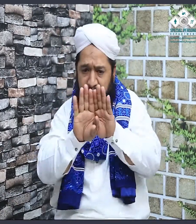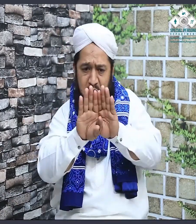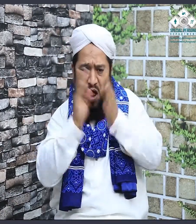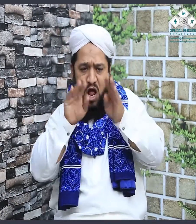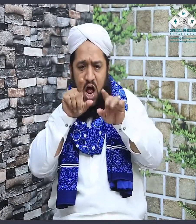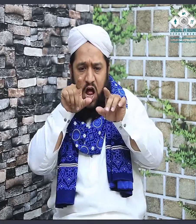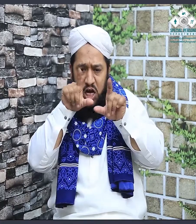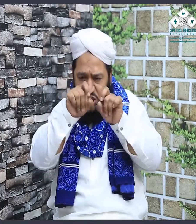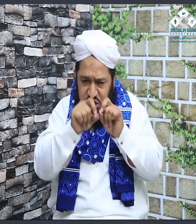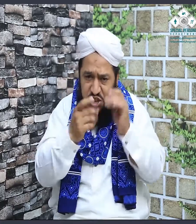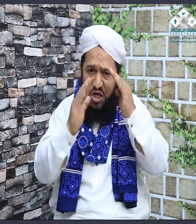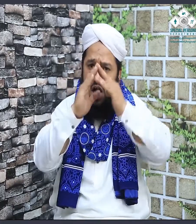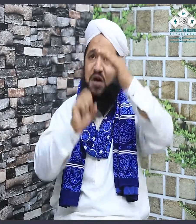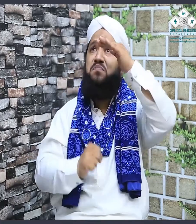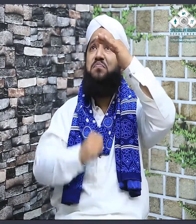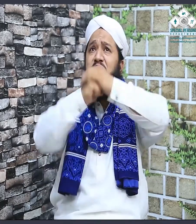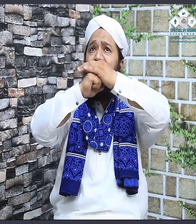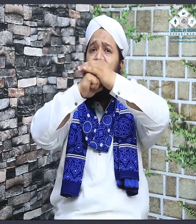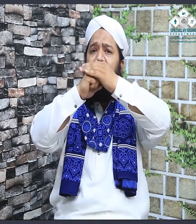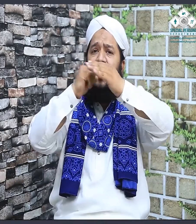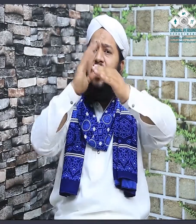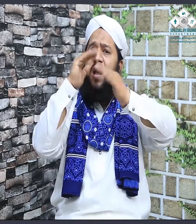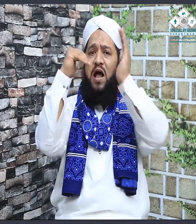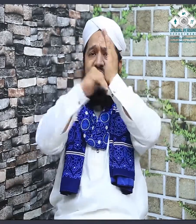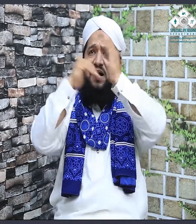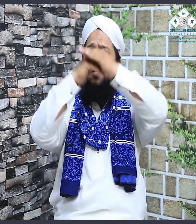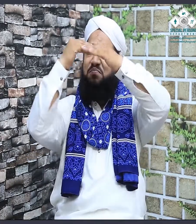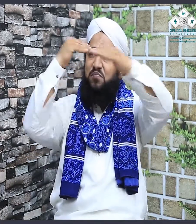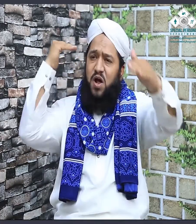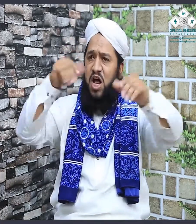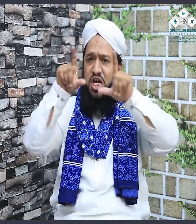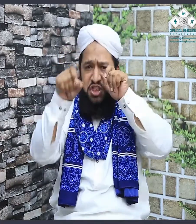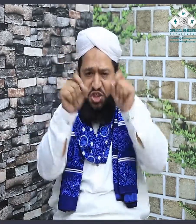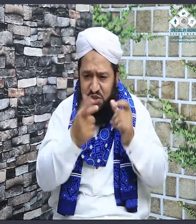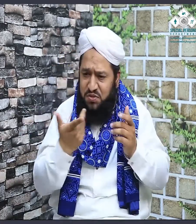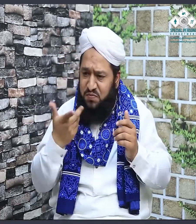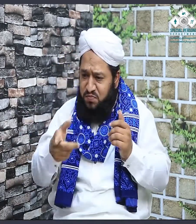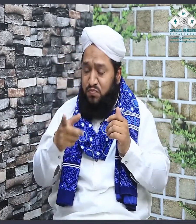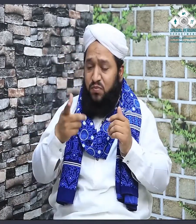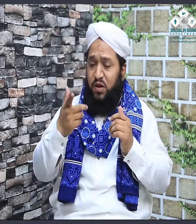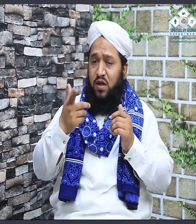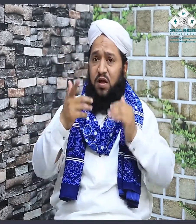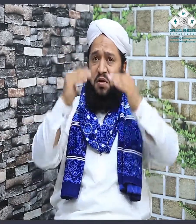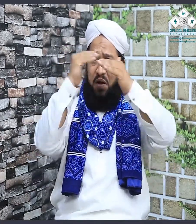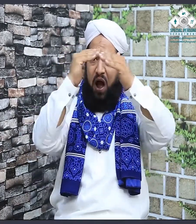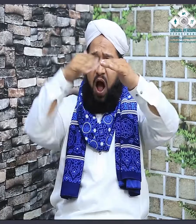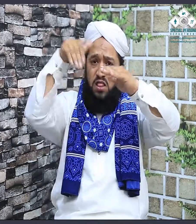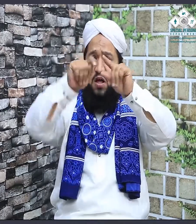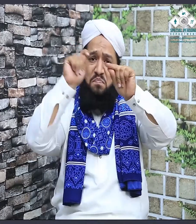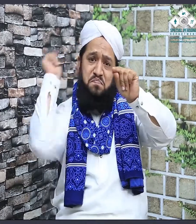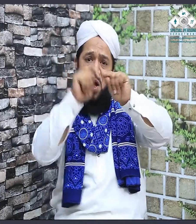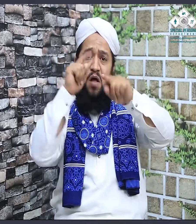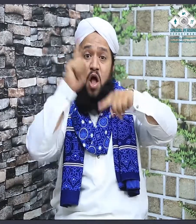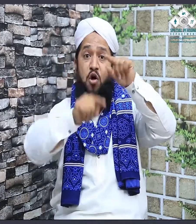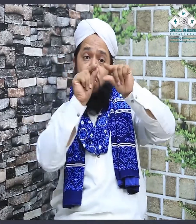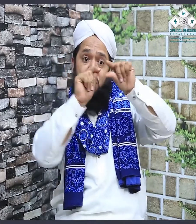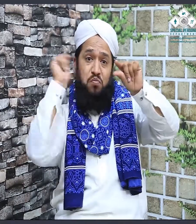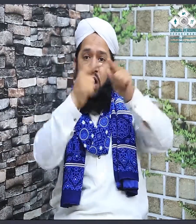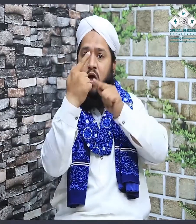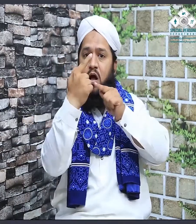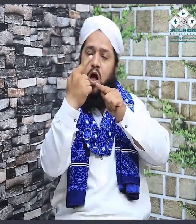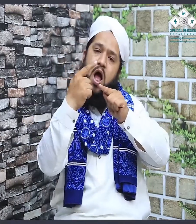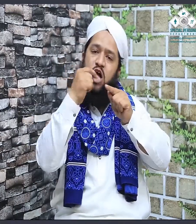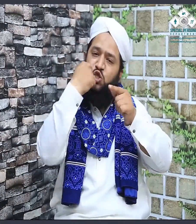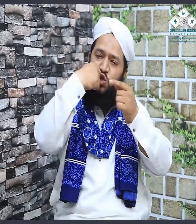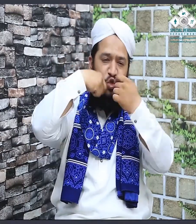دروازے, یہاں تک کہ چھتیں, تختے, سامان, یہاں تک کہ اس تختوں کے اندر جو کیلیں لگی ہوئی تھی وہ کیلیں بھی وہ